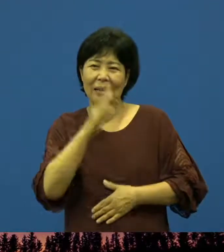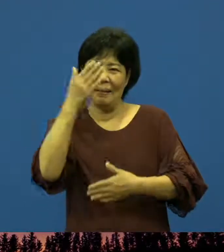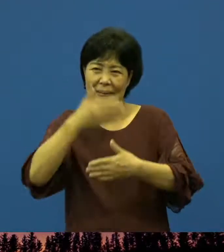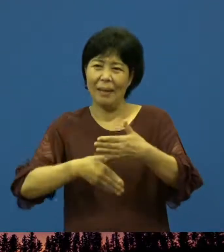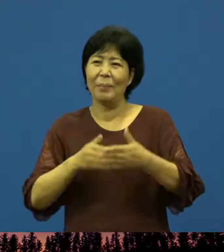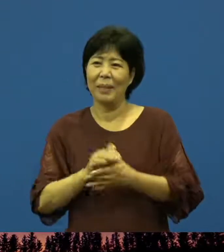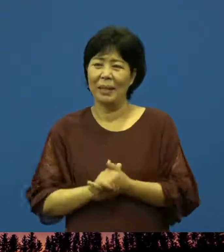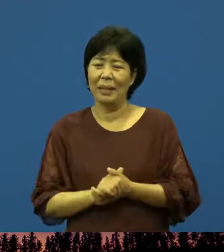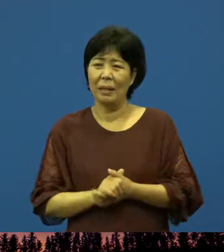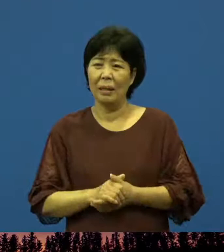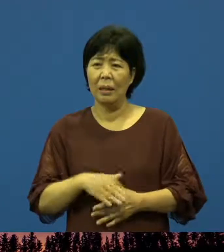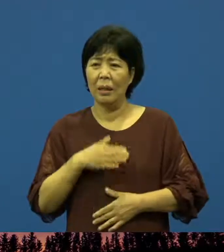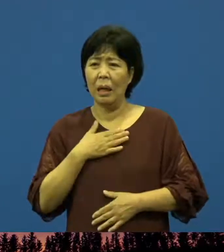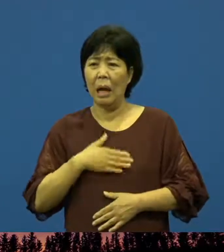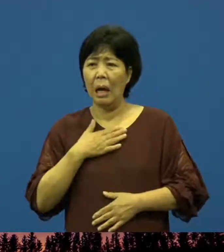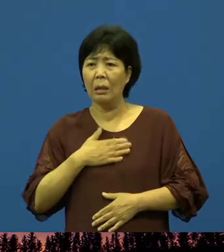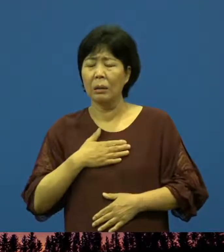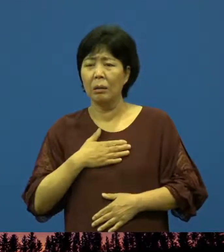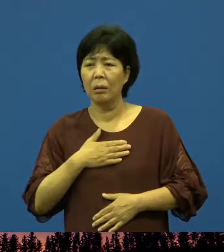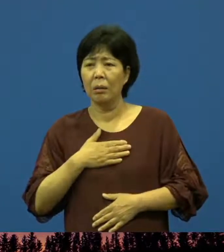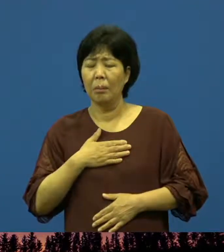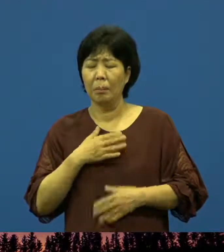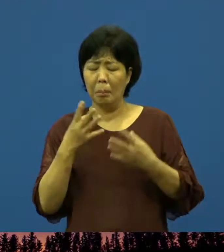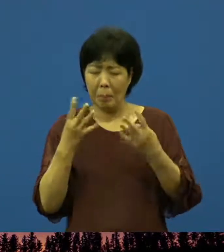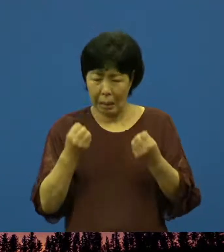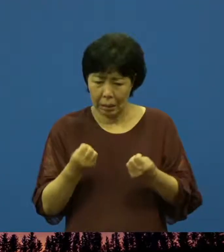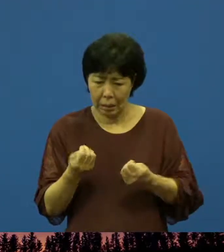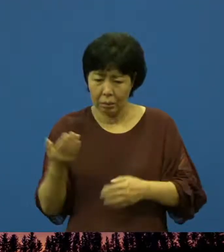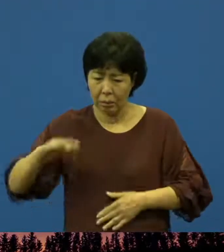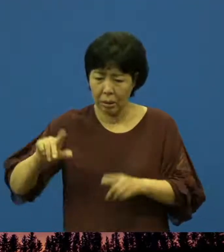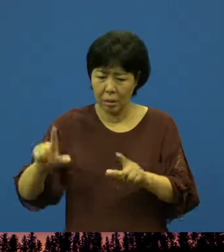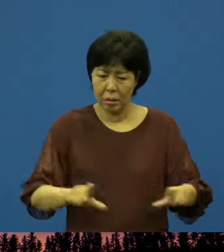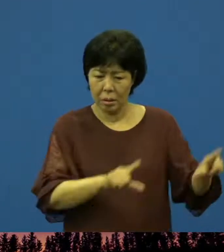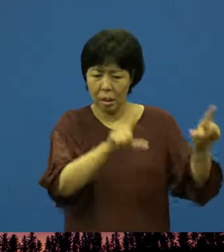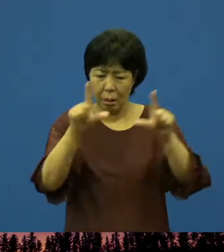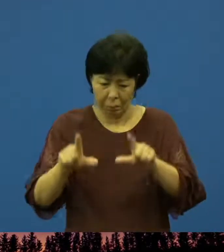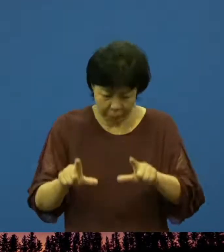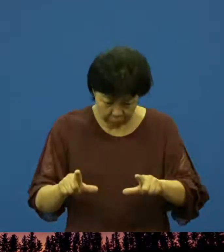아는 거는 많은데 실제의 삶이 아는 것과 따로 노는 이유는 뭐냐?